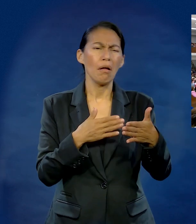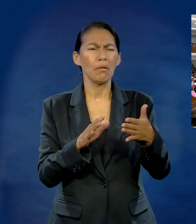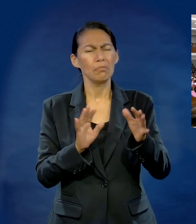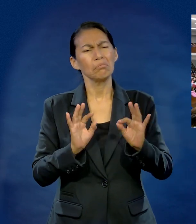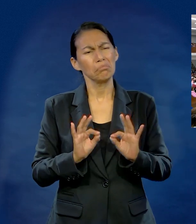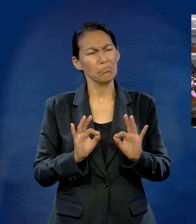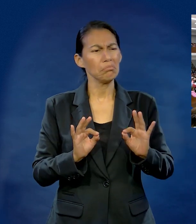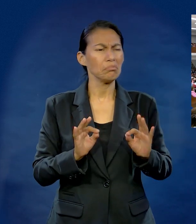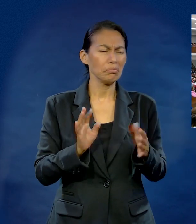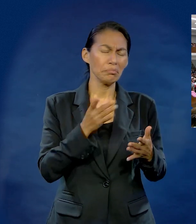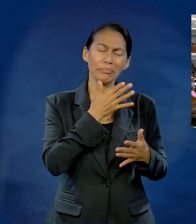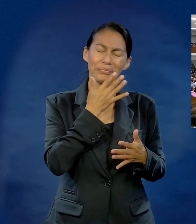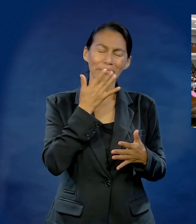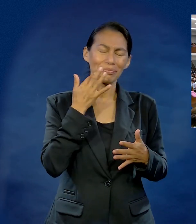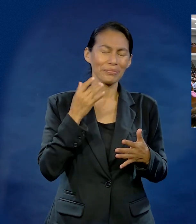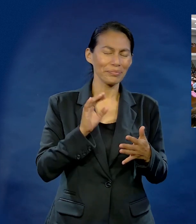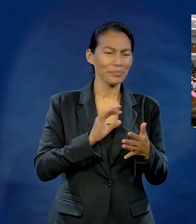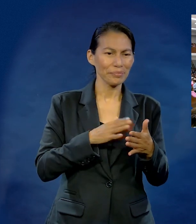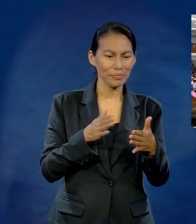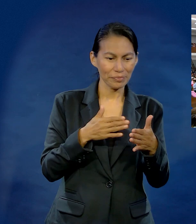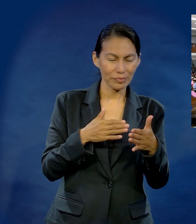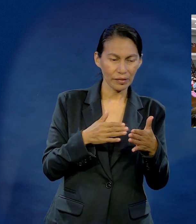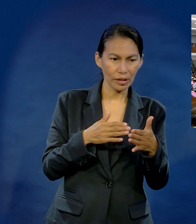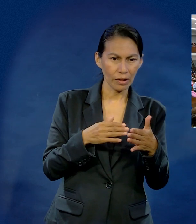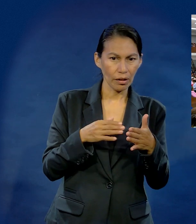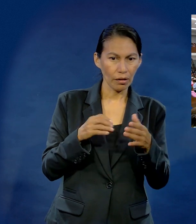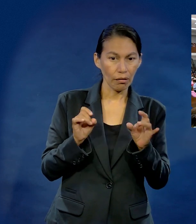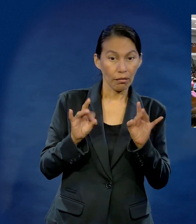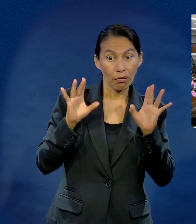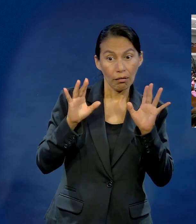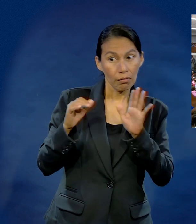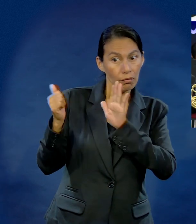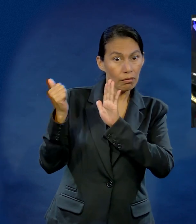le tenga confianza, no vayamos a meter en un lío, ¿verdad?